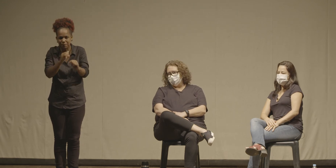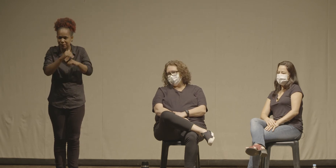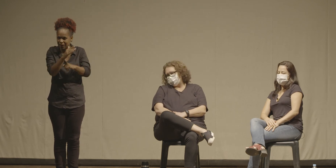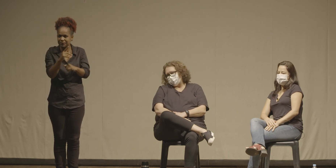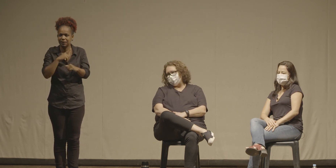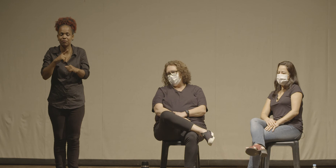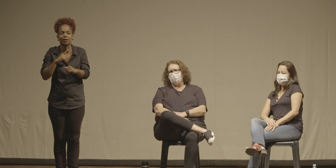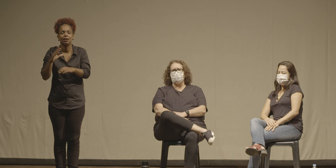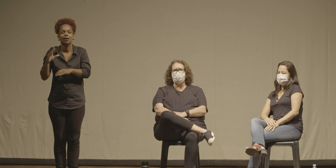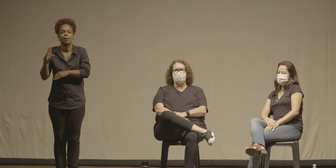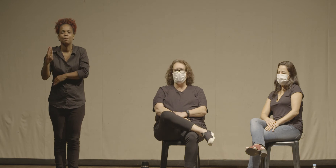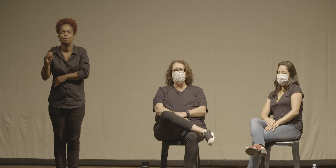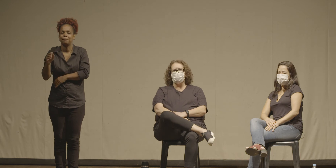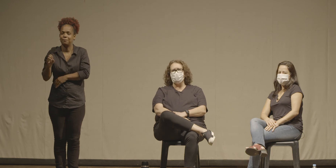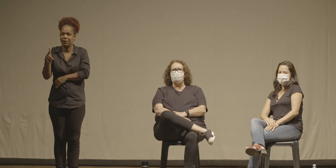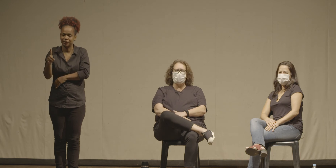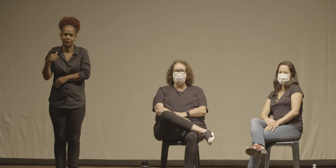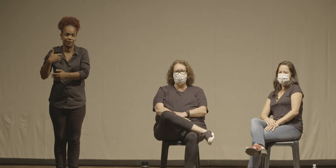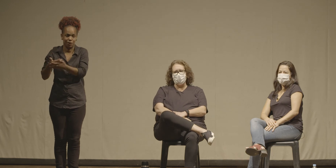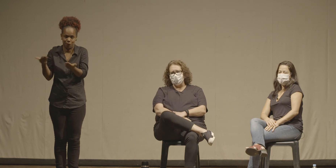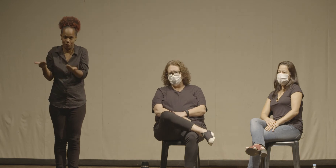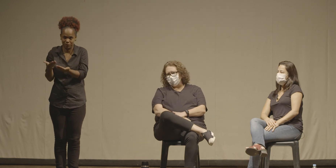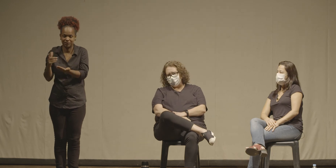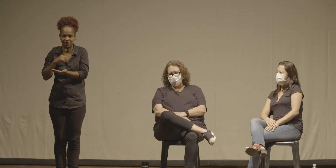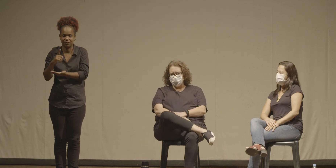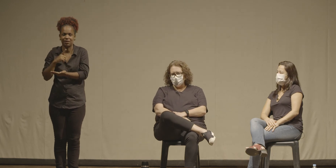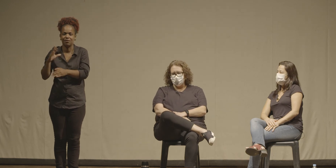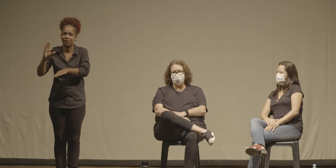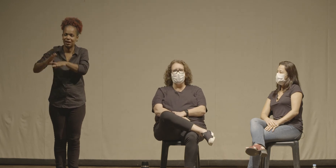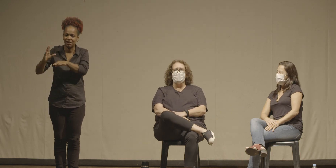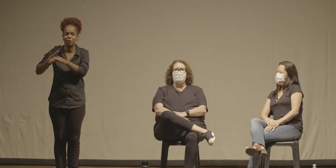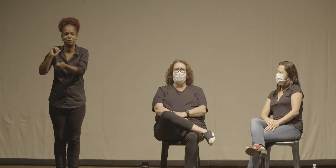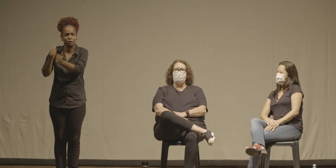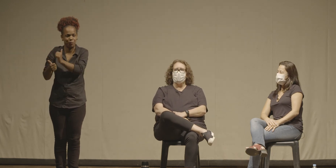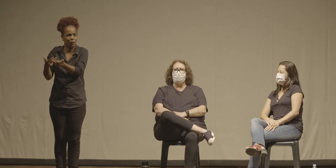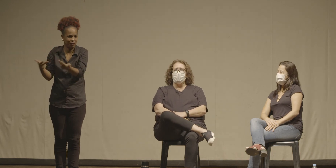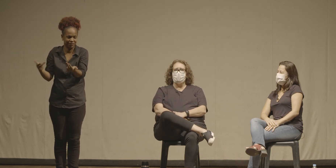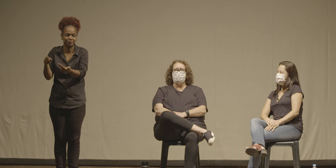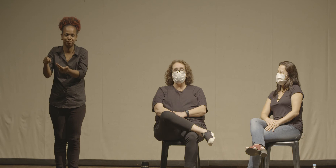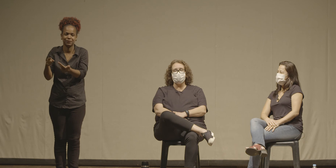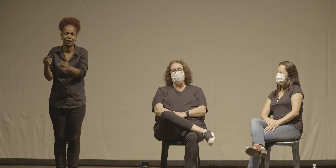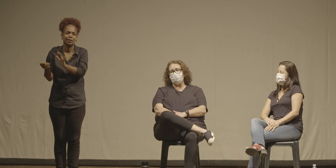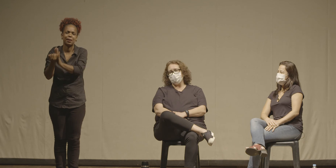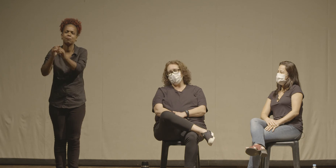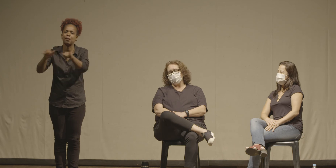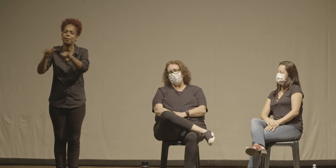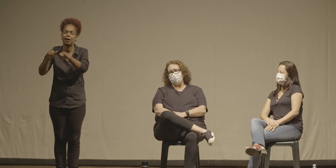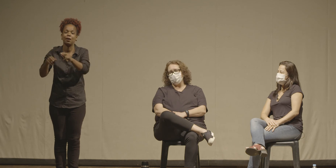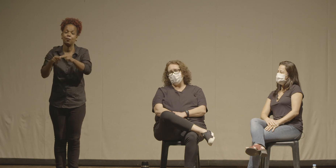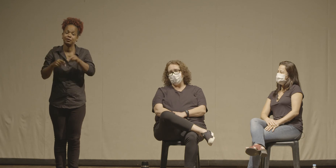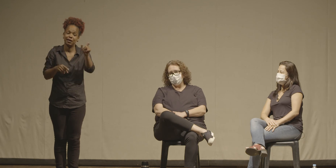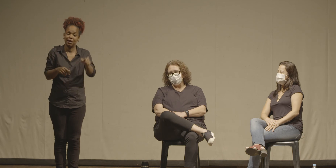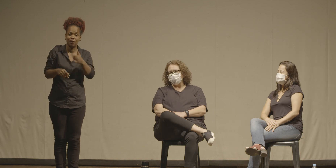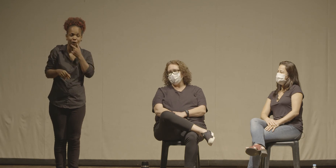A Band, até hoje, eu acho que ainda tem o slogan de Band é o canal do esporte. E isso veio do Luciano do